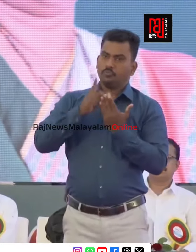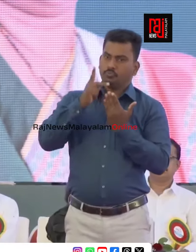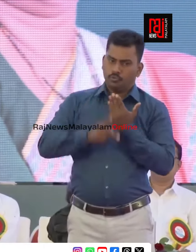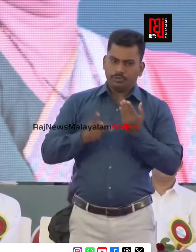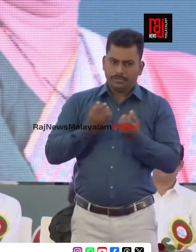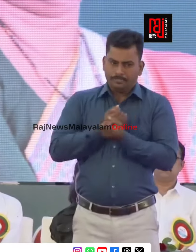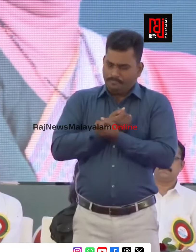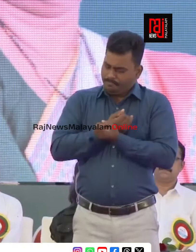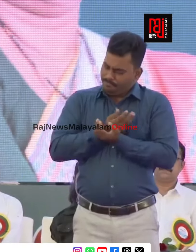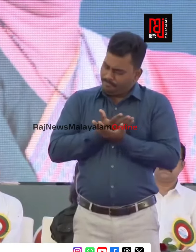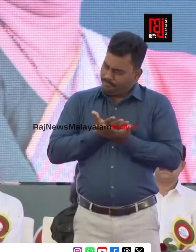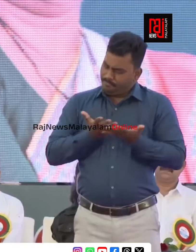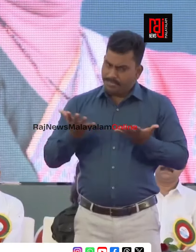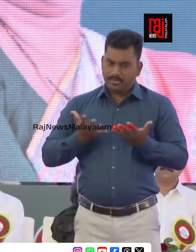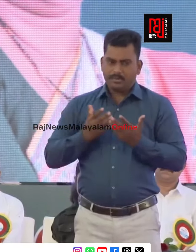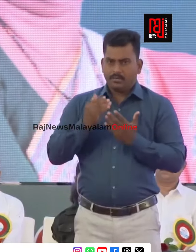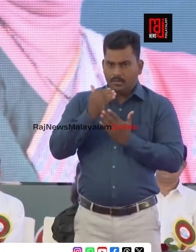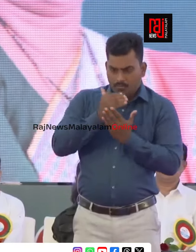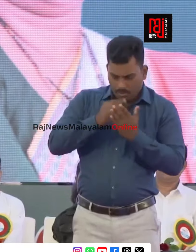ഭിന്നശേഷിക്കാരുടെ